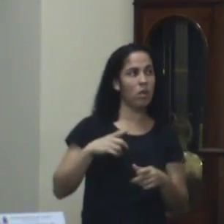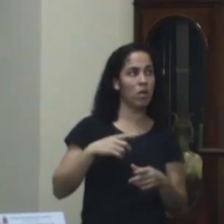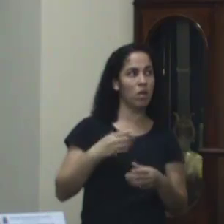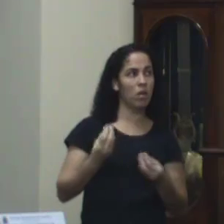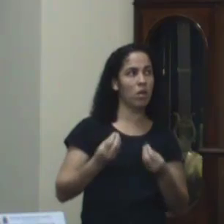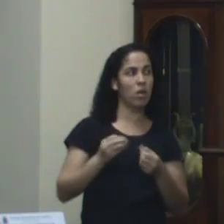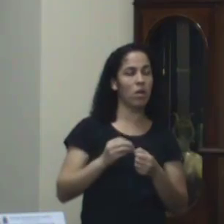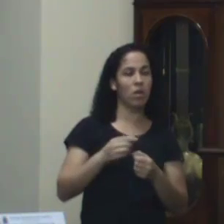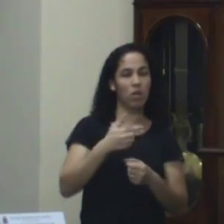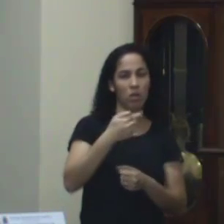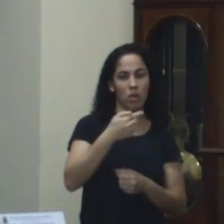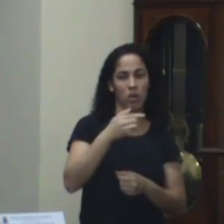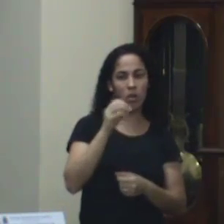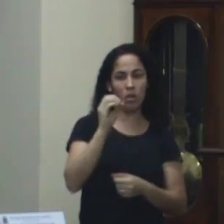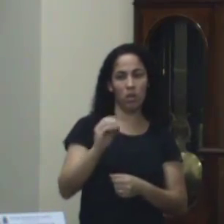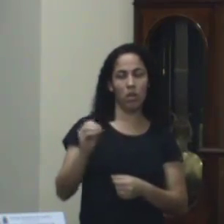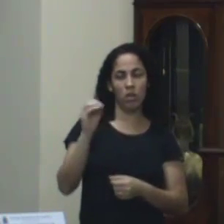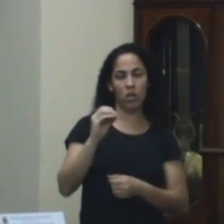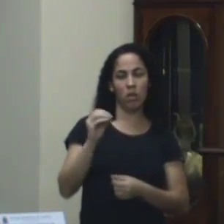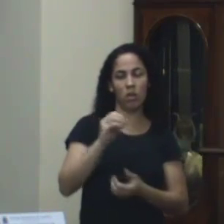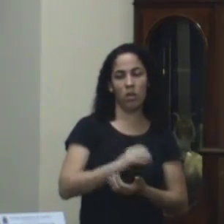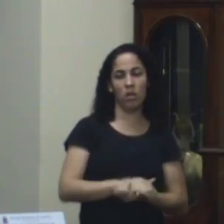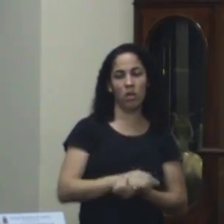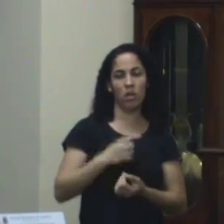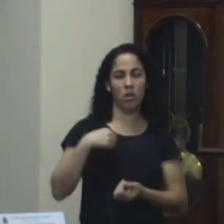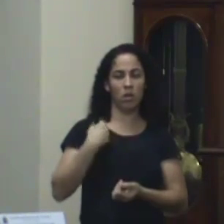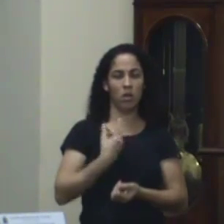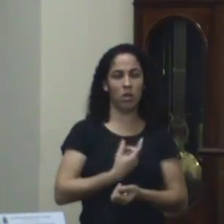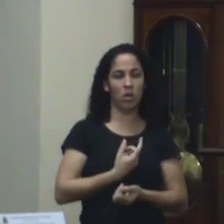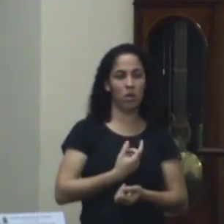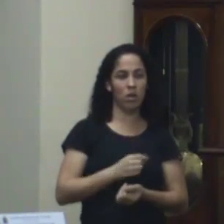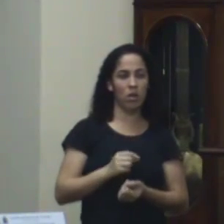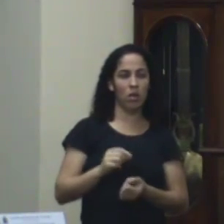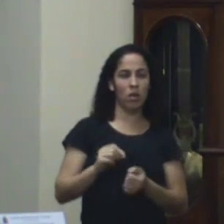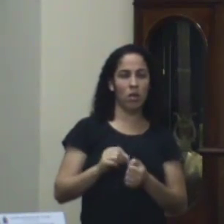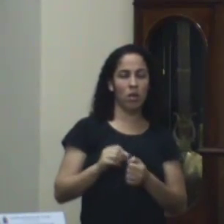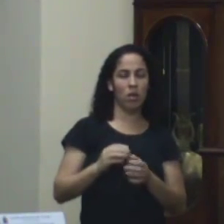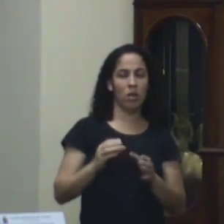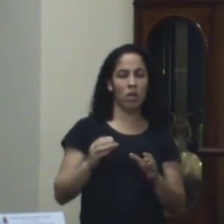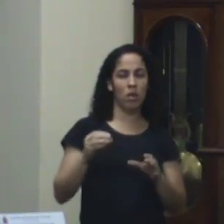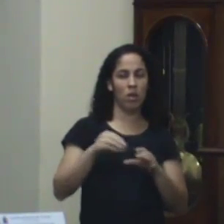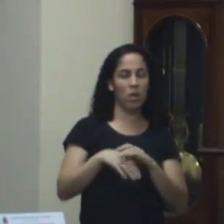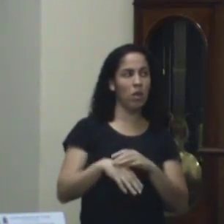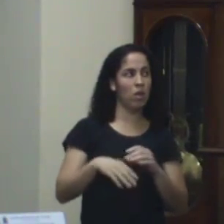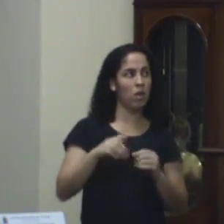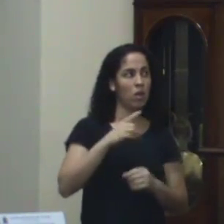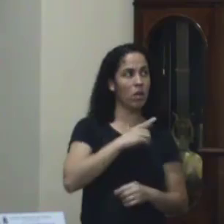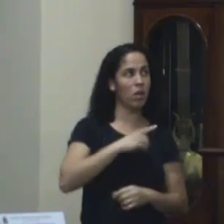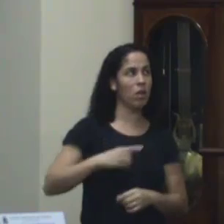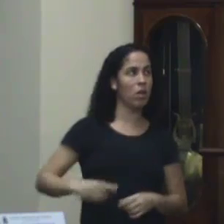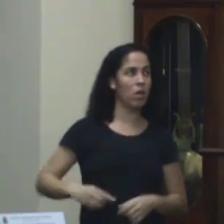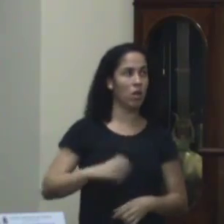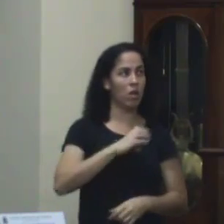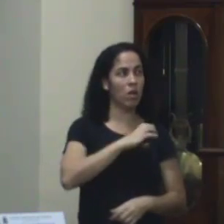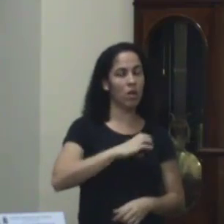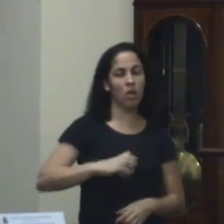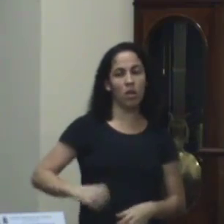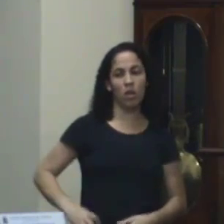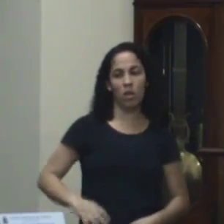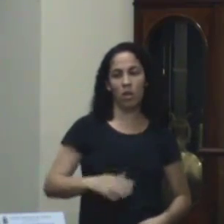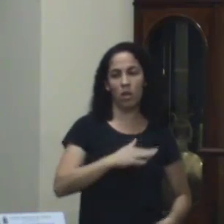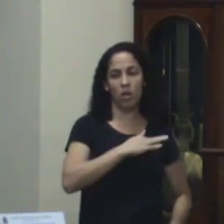pleito, dia 7 de outubro, na qual nós vamos eleger os nossos deputados estaduais, os nossos deputados